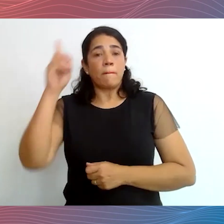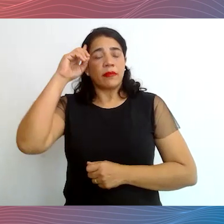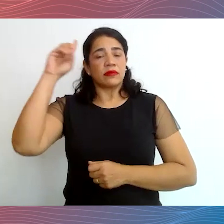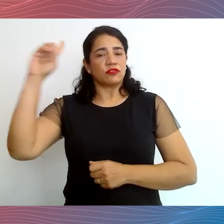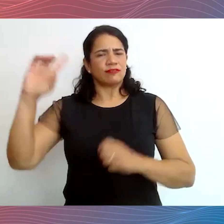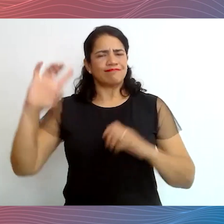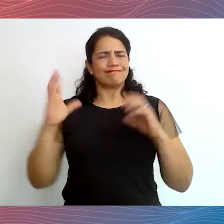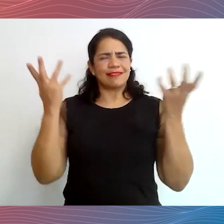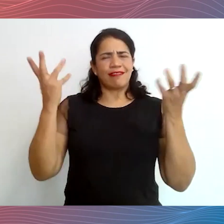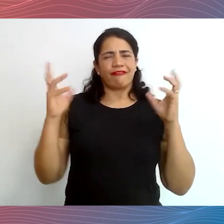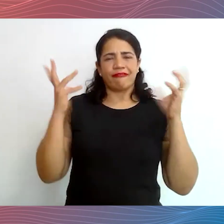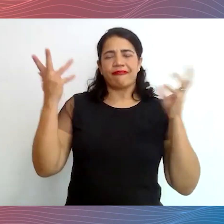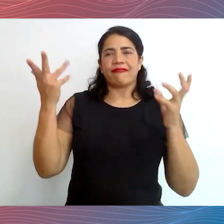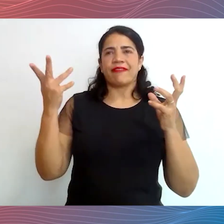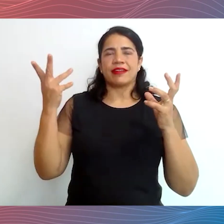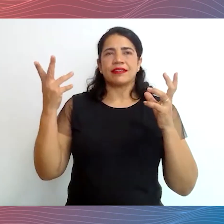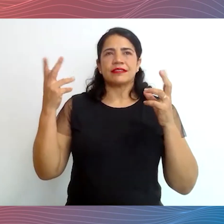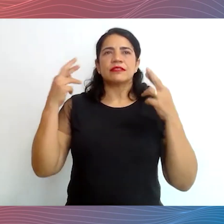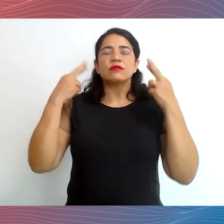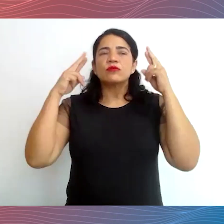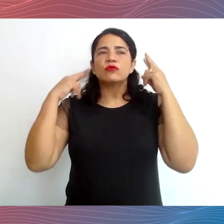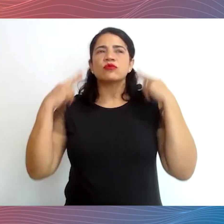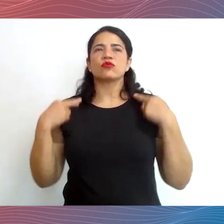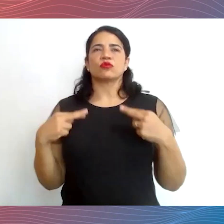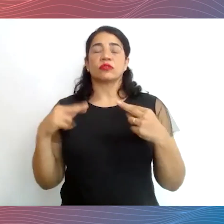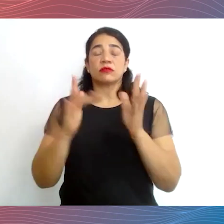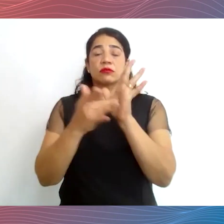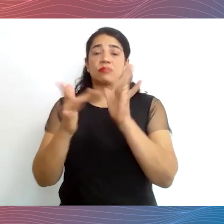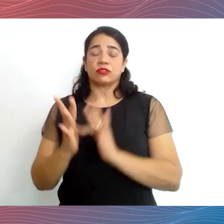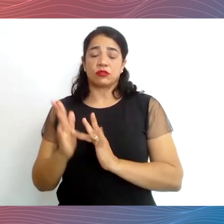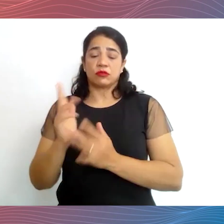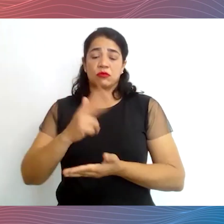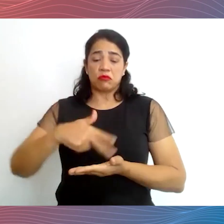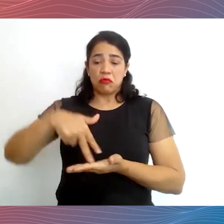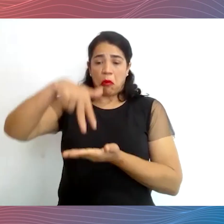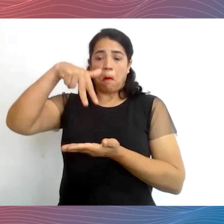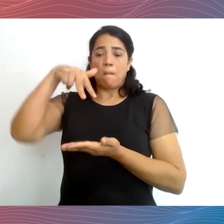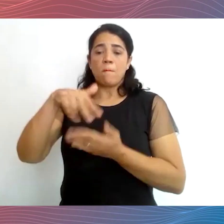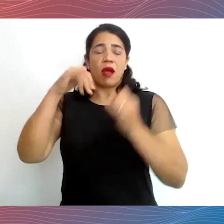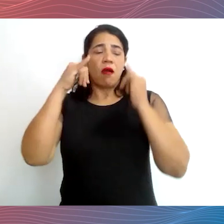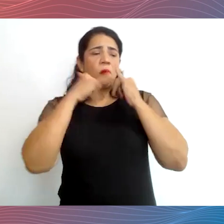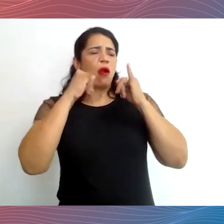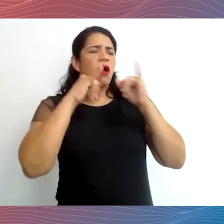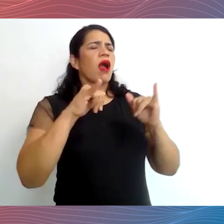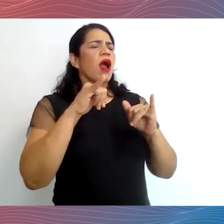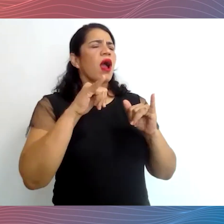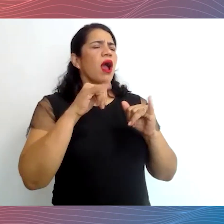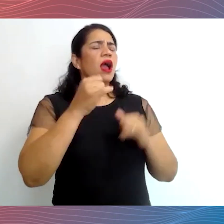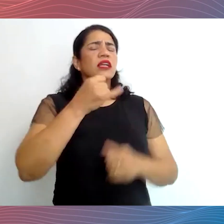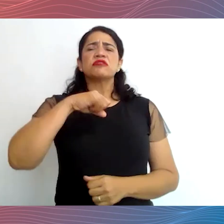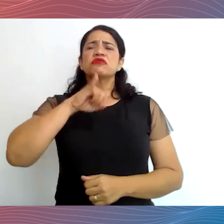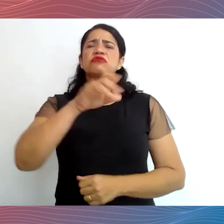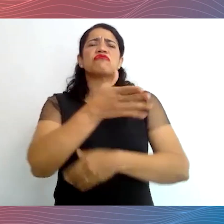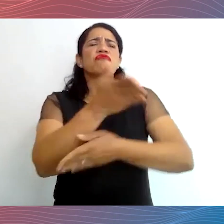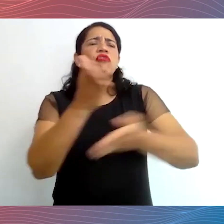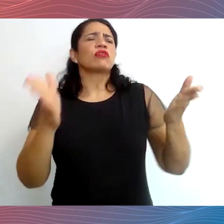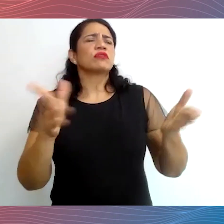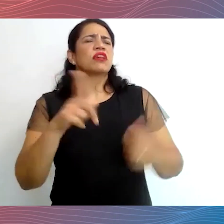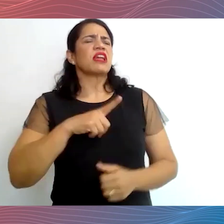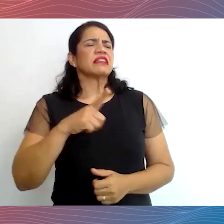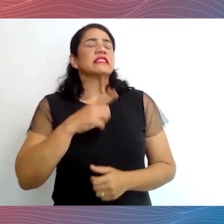alguém tem sede, venha a mim e beba. Quem crer em mim, do seu interior